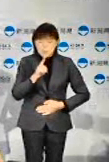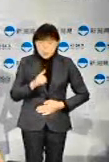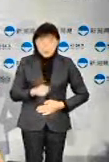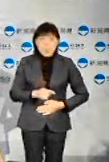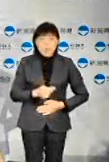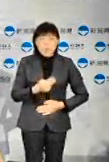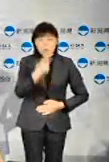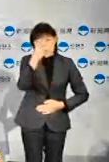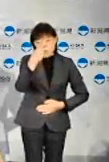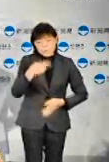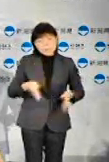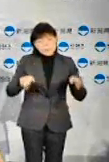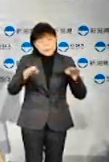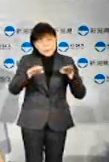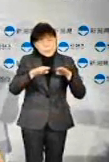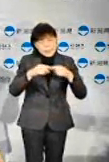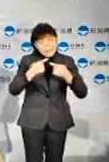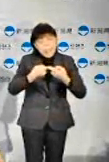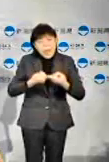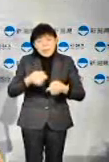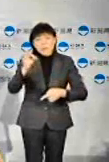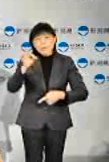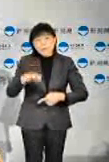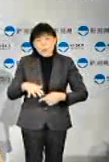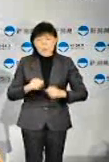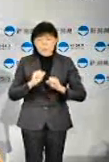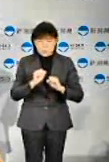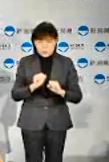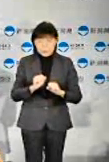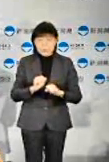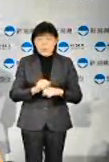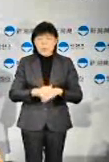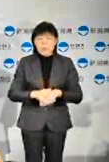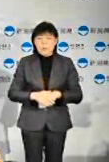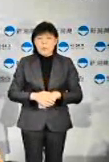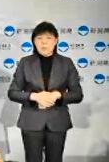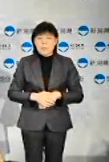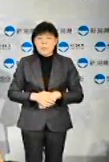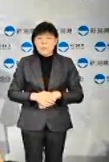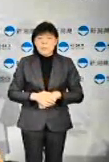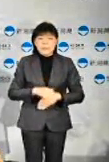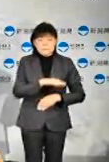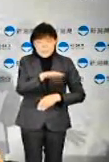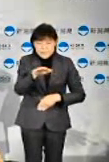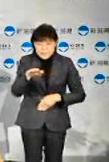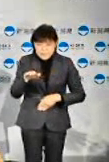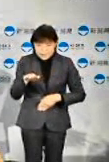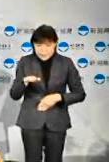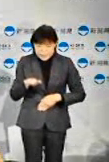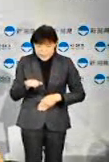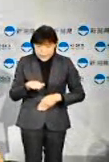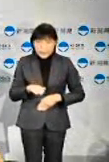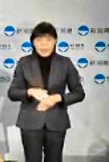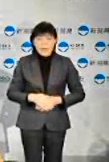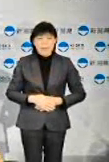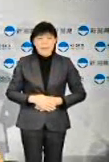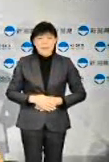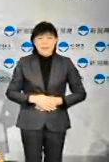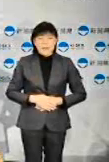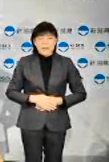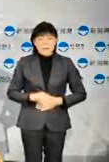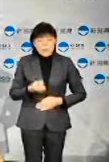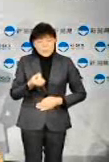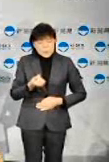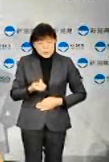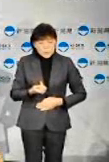場料をあの無料にしますとかですね、そうしたあのみんながそのそれぞれの持ち場の中でちょっと子育